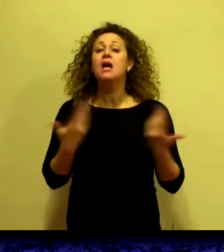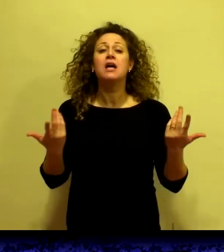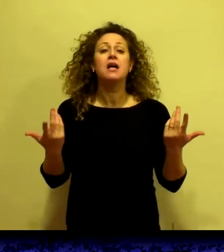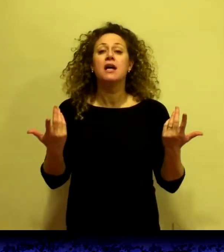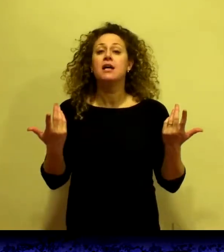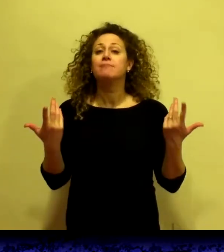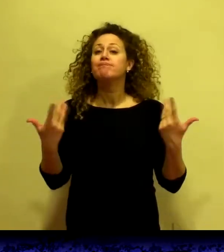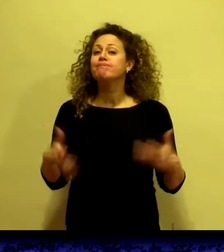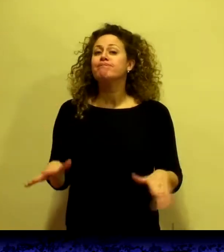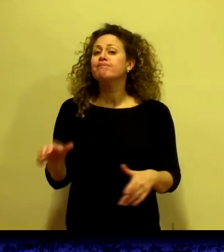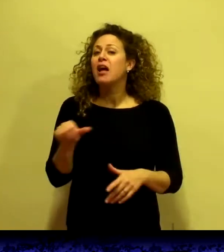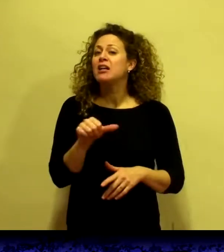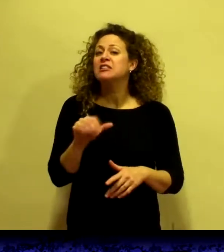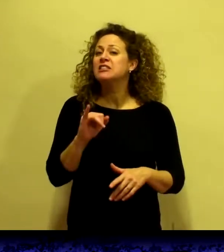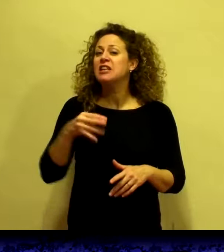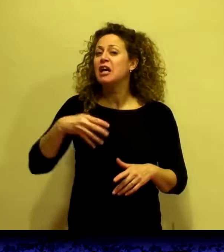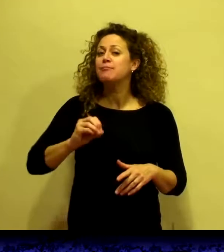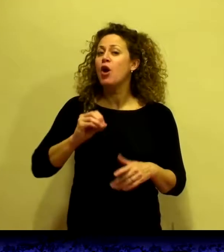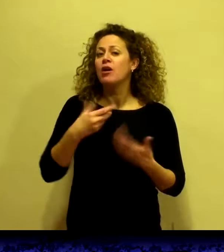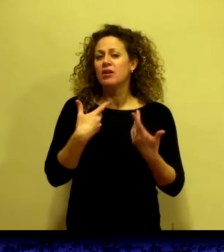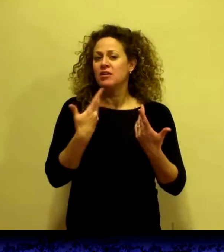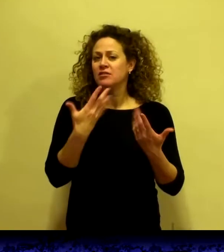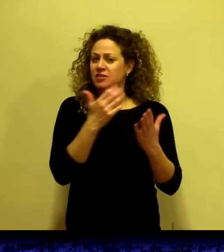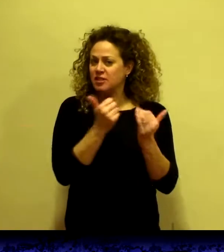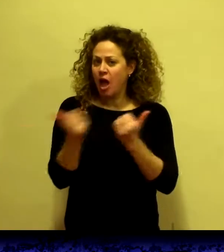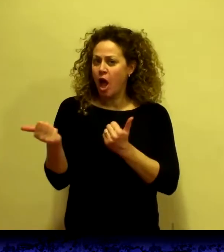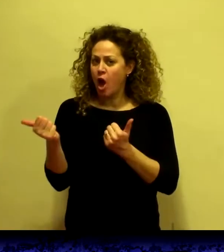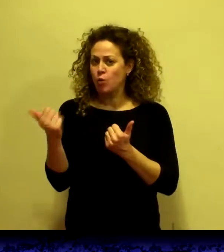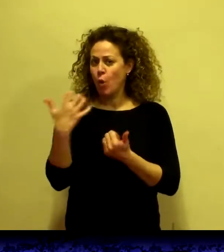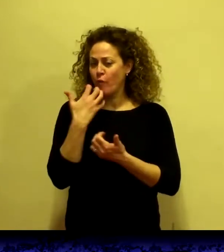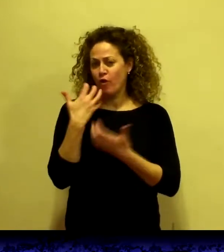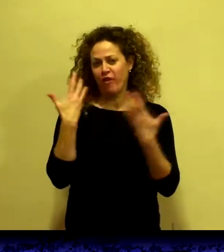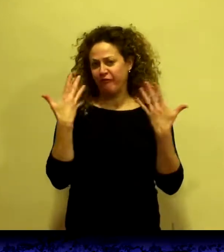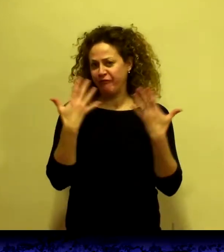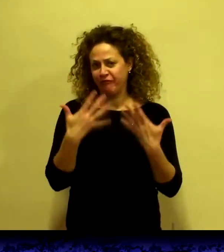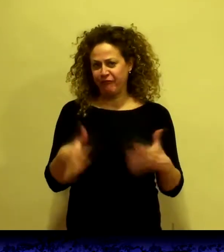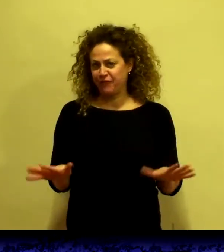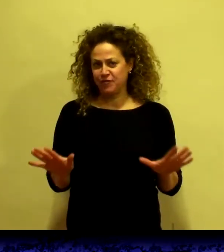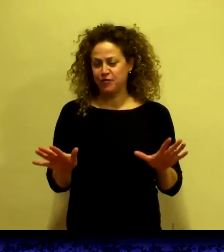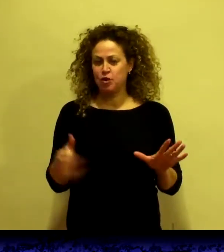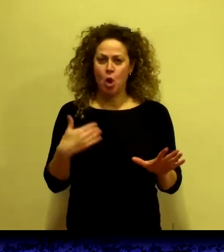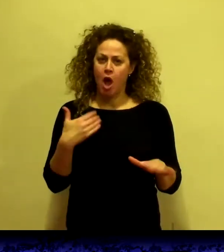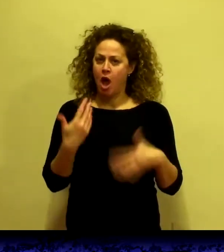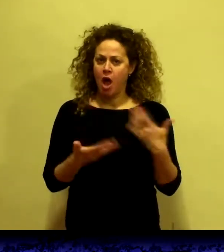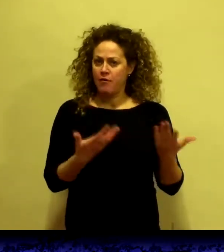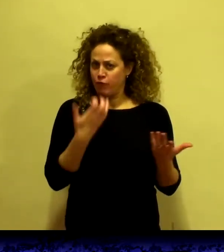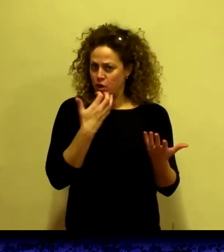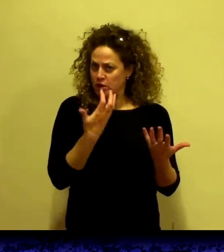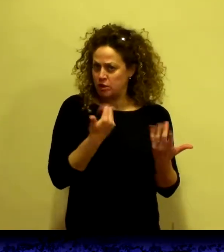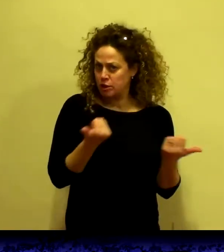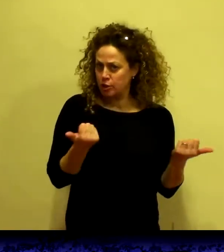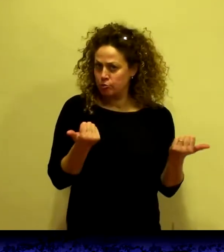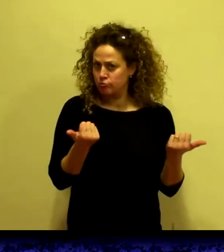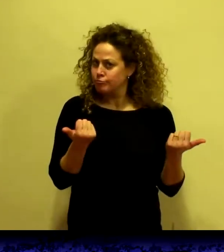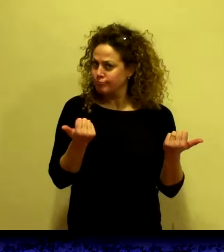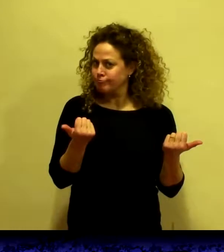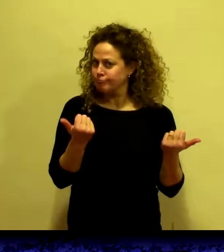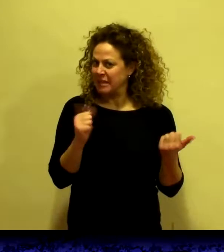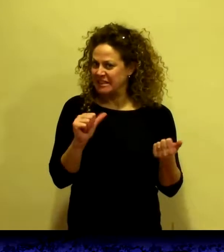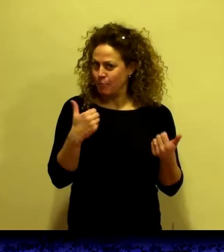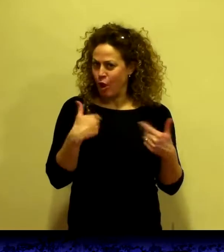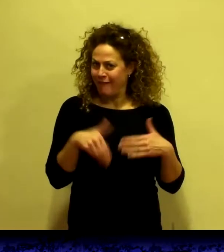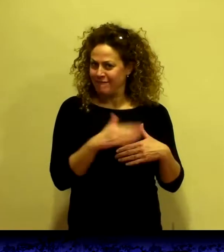niente, Simo, salutaci, salutami, poi io vado avanti. Ah, tu vai... No, ma mi, mi